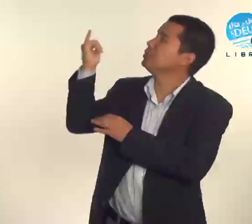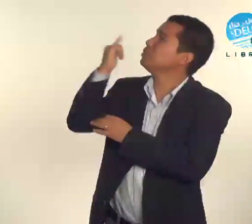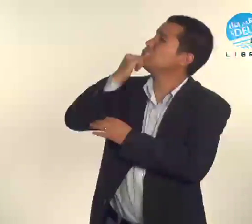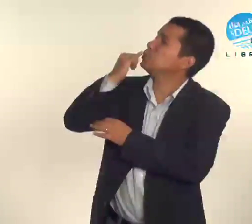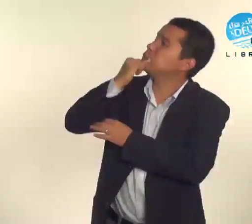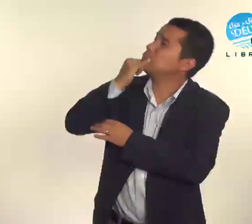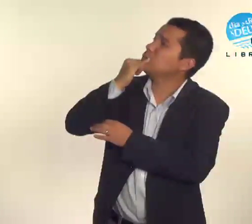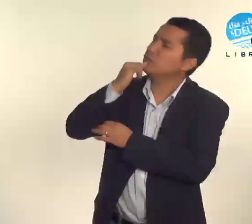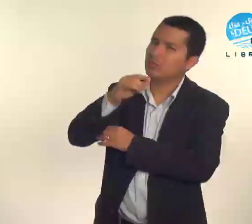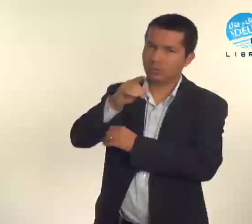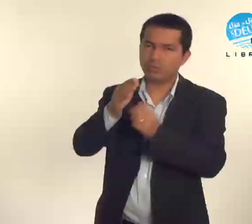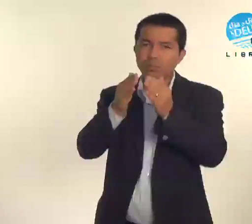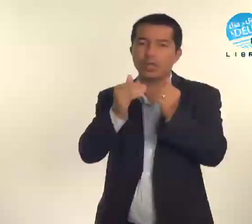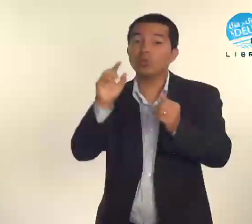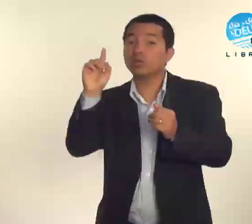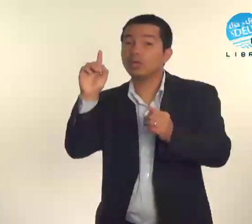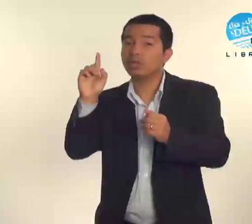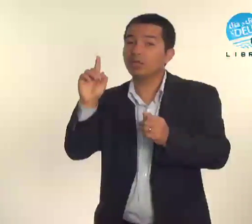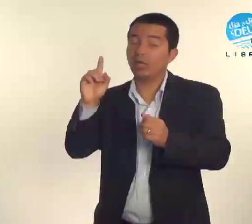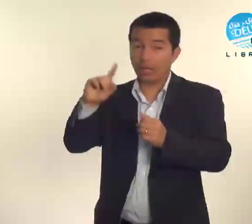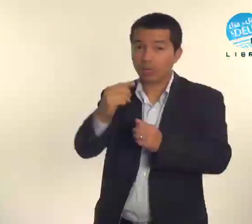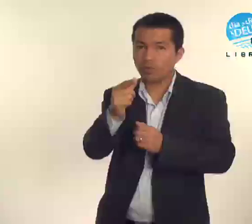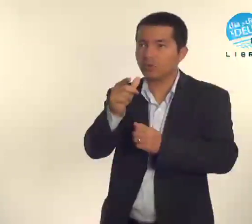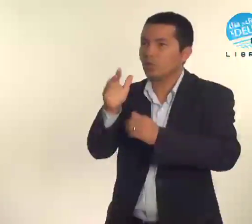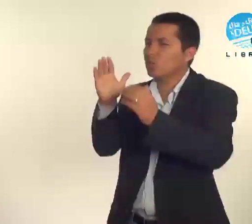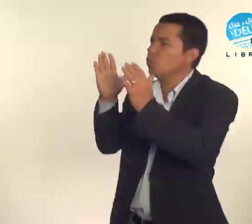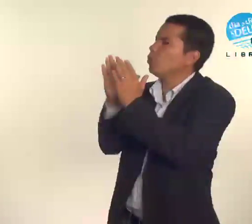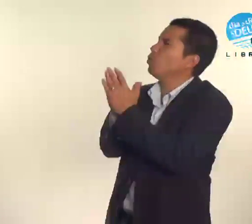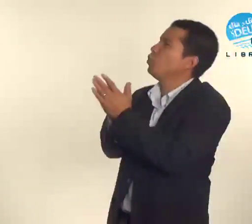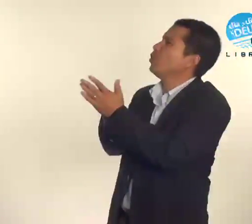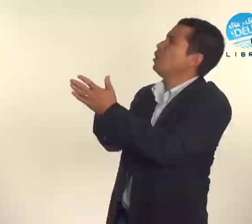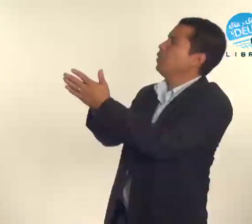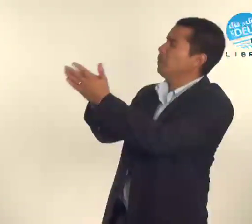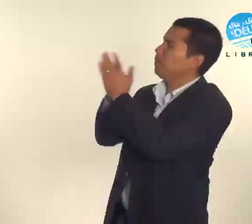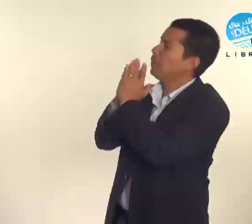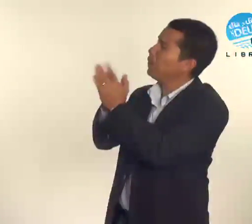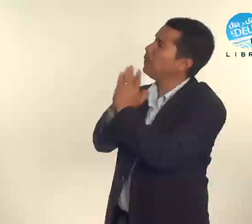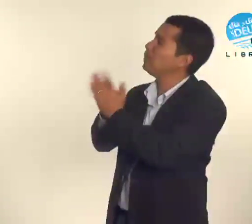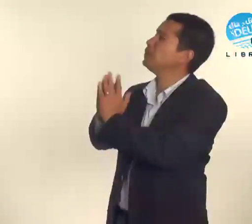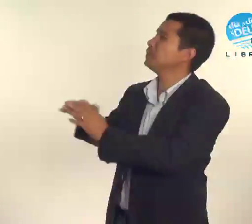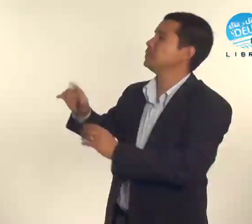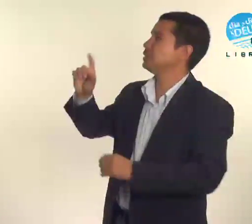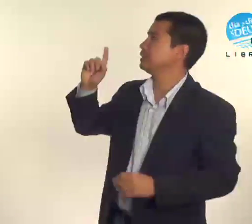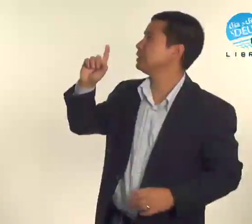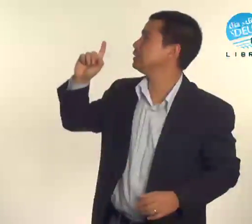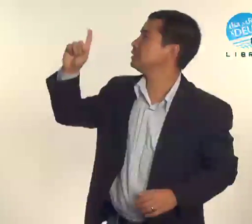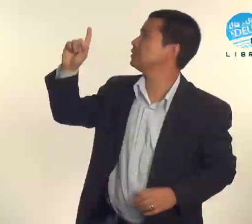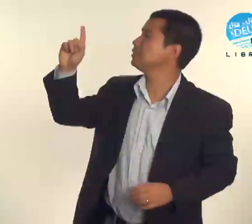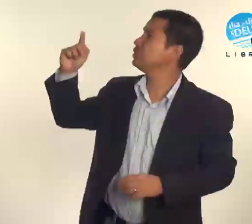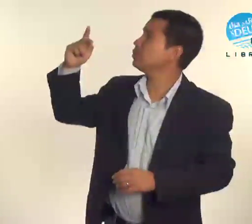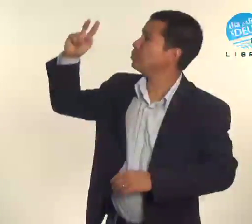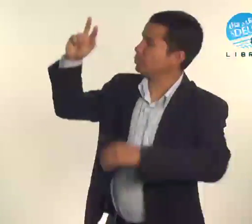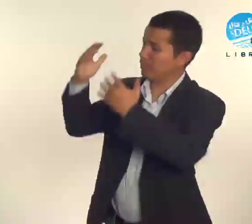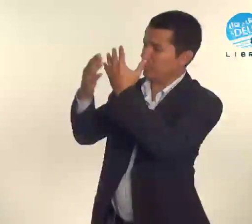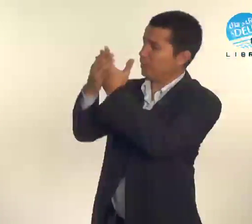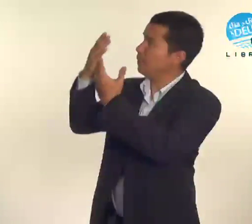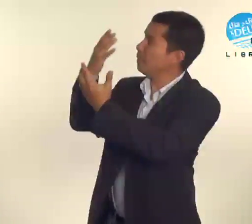restaura, coloca de novo no teu propósito, mas nós estamos pedindo, Senhor, por favor, põe a tua